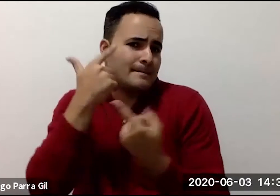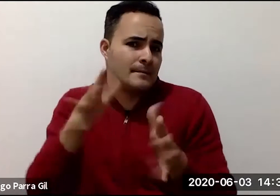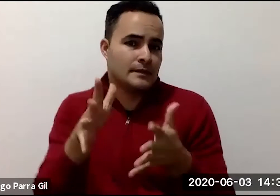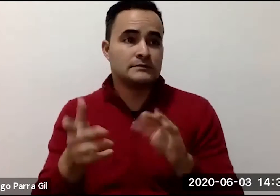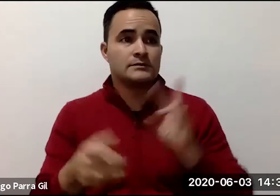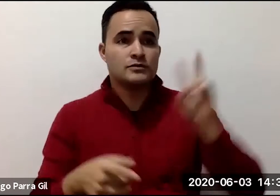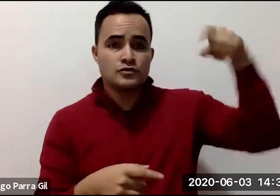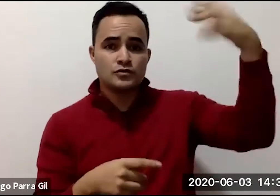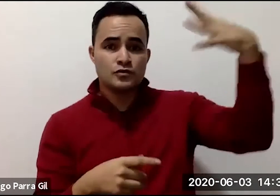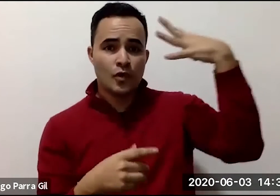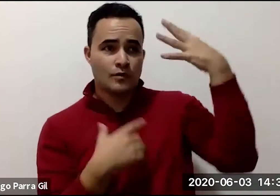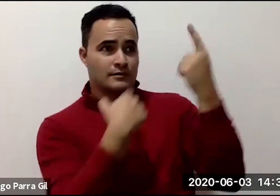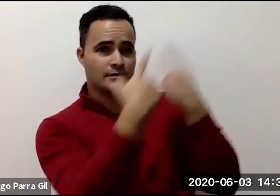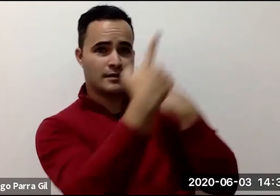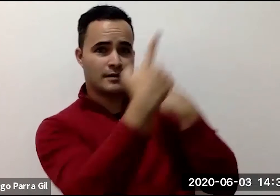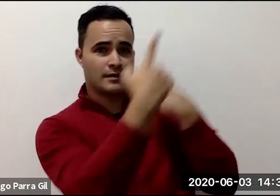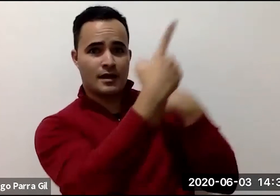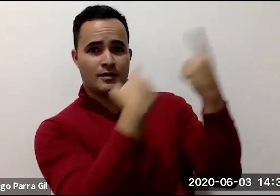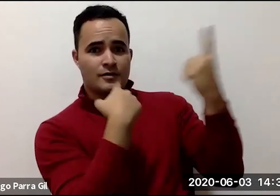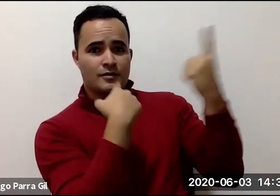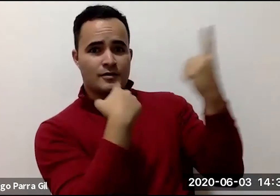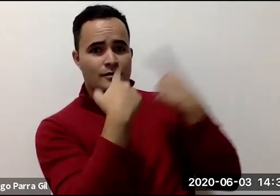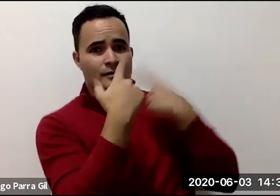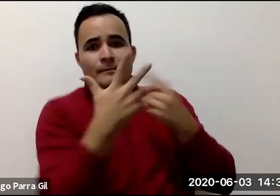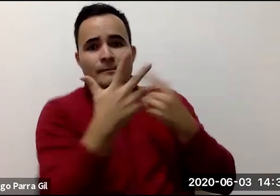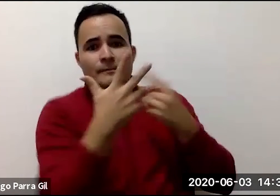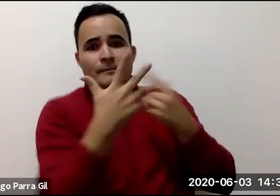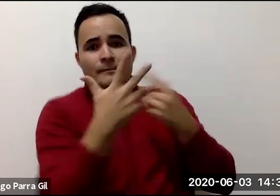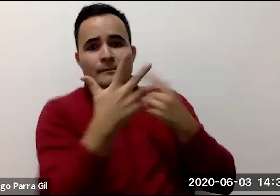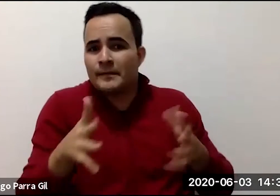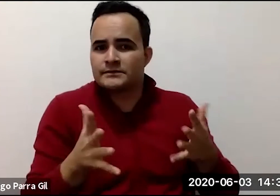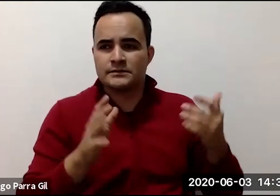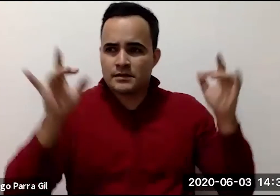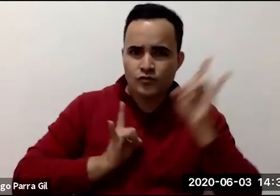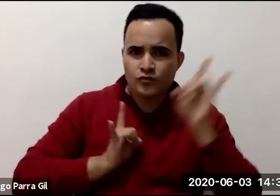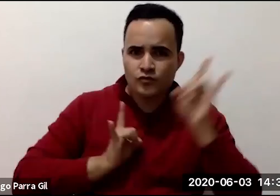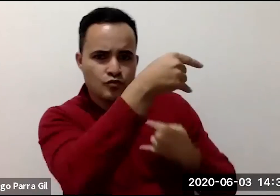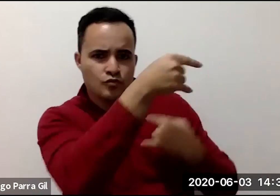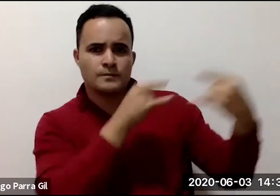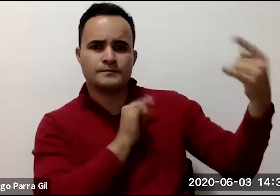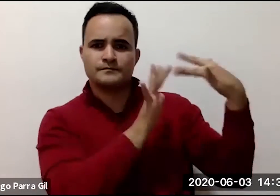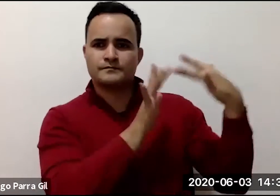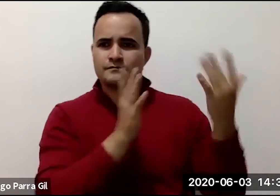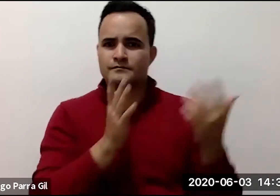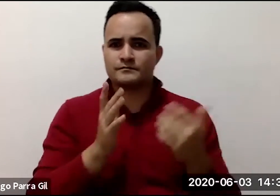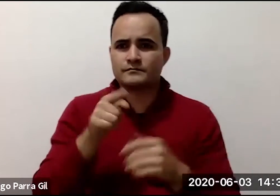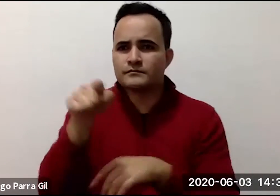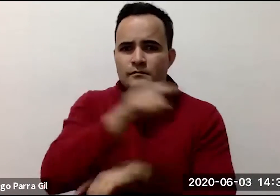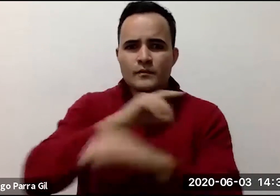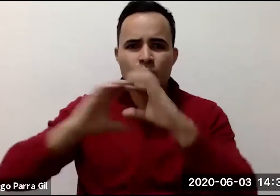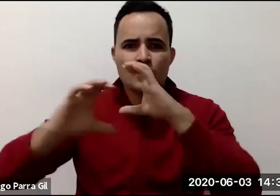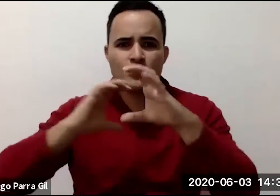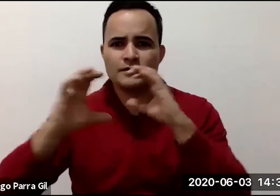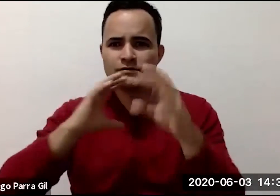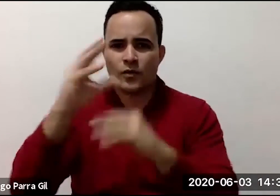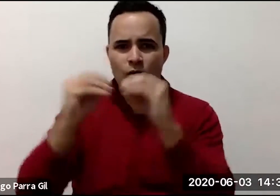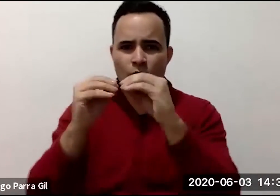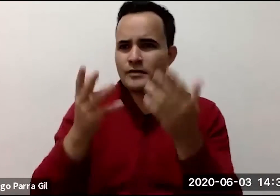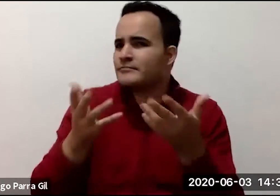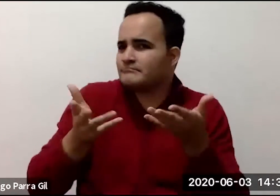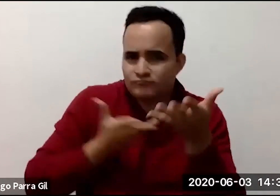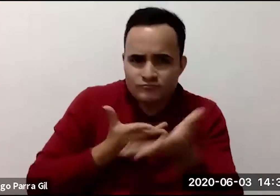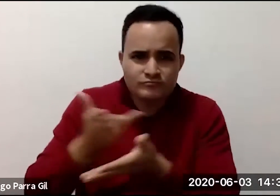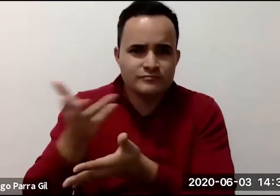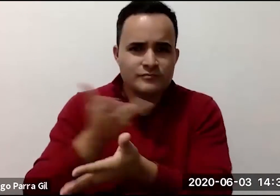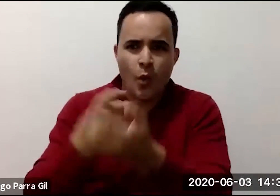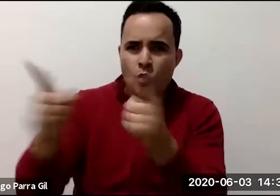y también accedemos a otros códigos de comunicación y de construcción de la realidad. Por tanto, tal